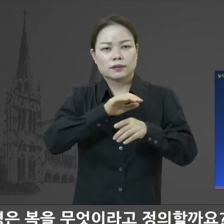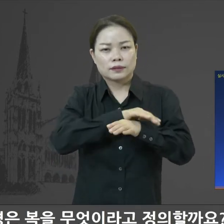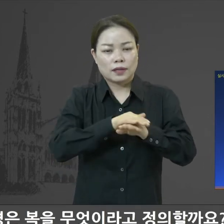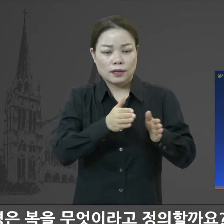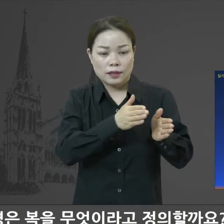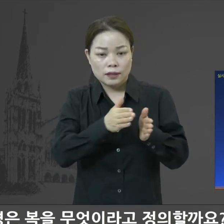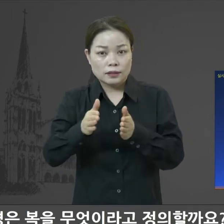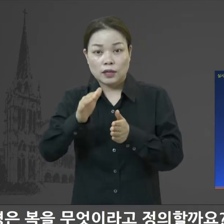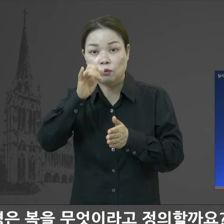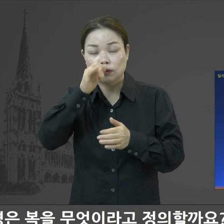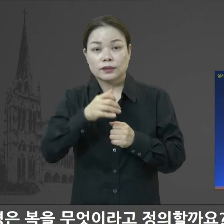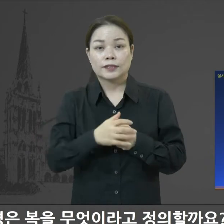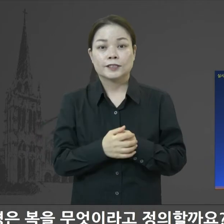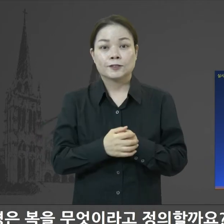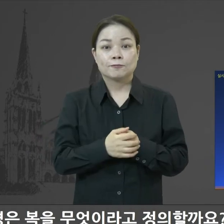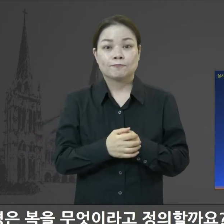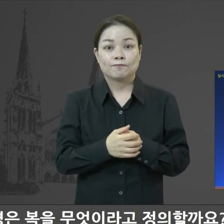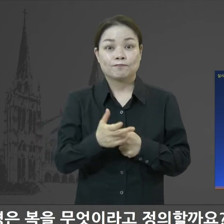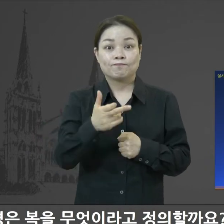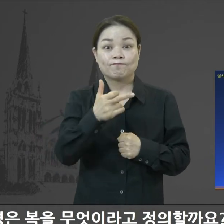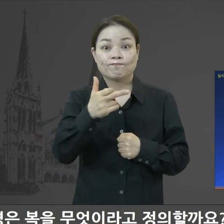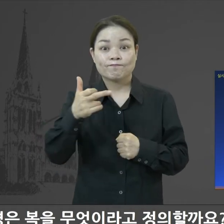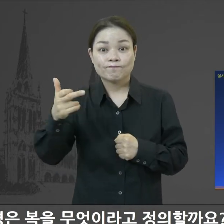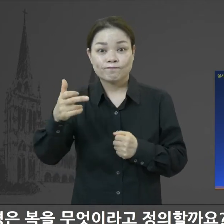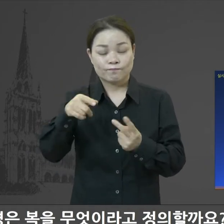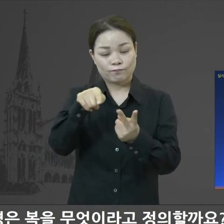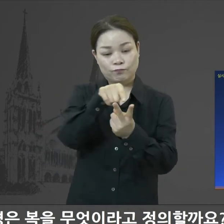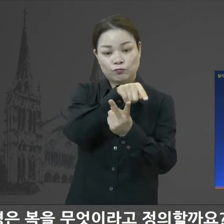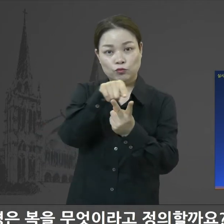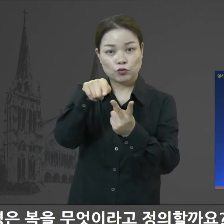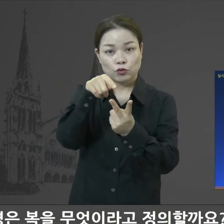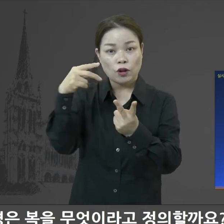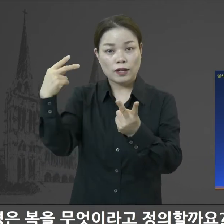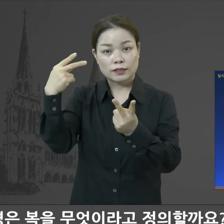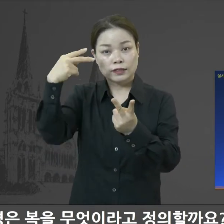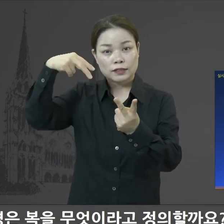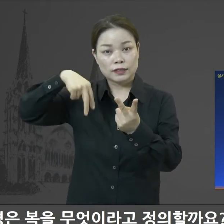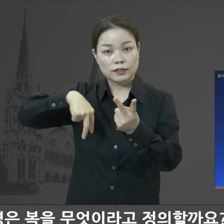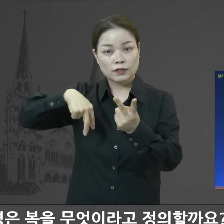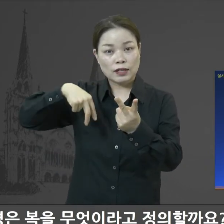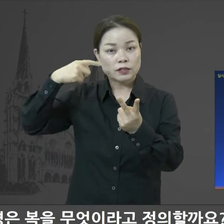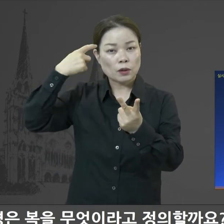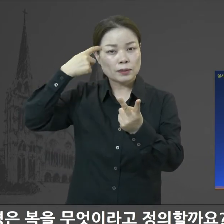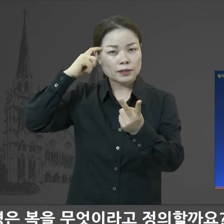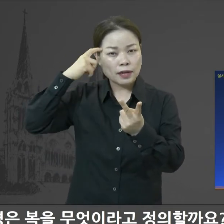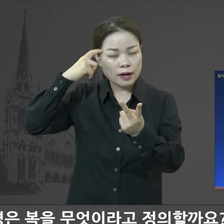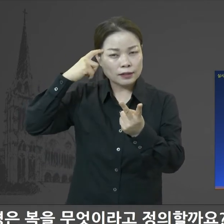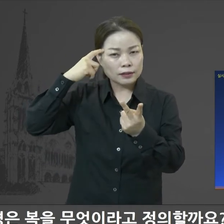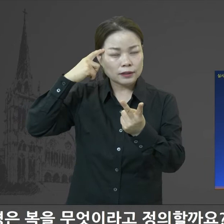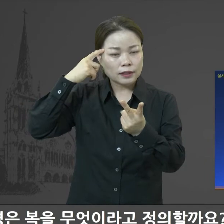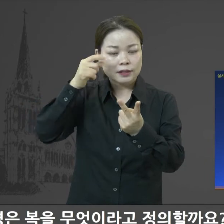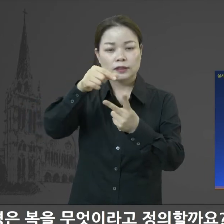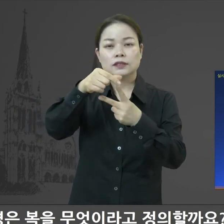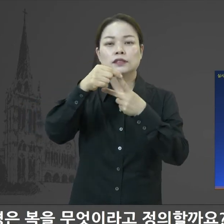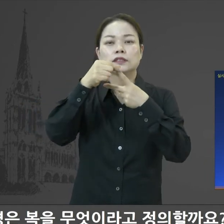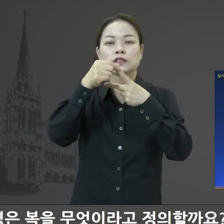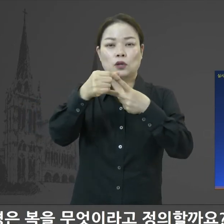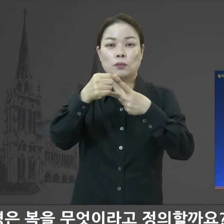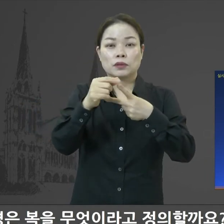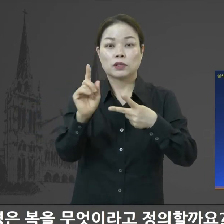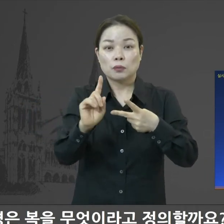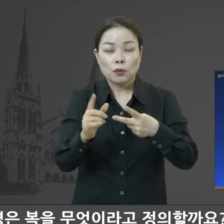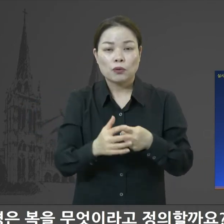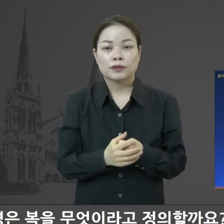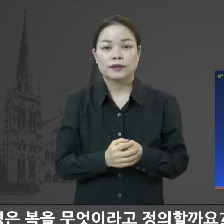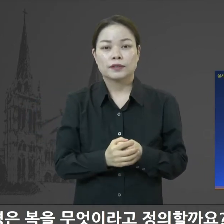주고 있습니다. 특별히 크게 두 가지 관점으로 우리에게 진정한 복이 무엇인가를 설명합니다. 첫 번째는